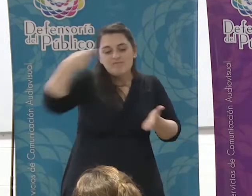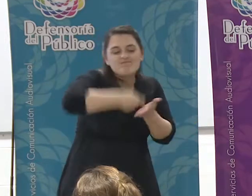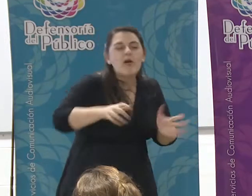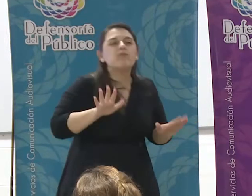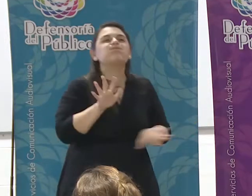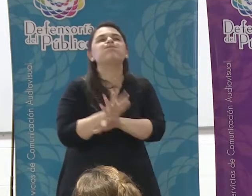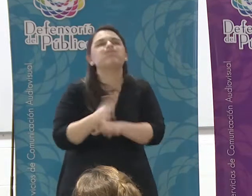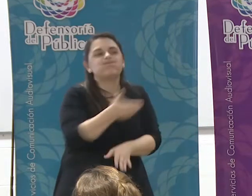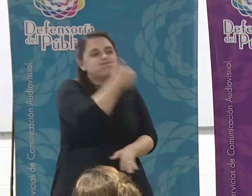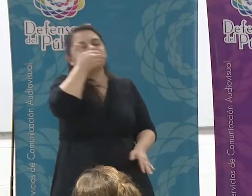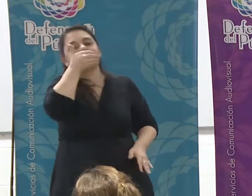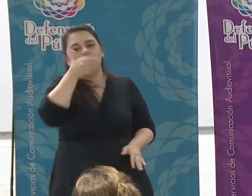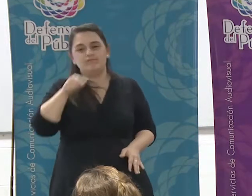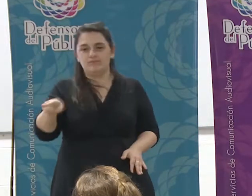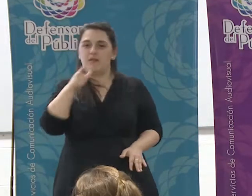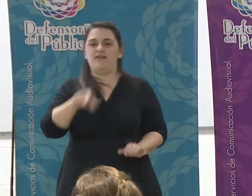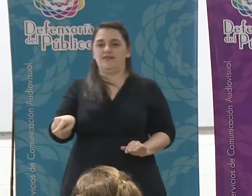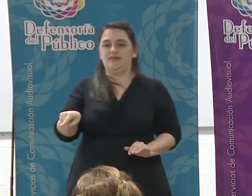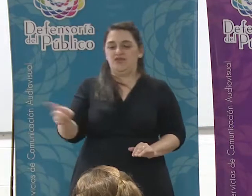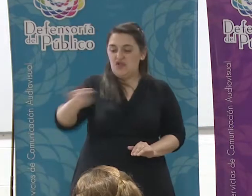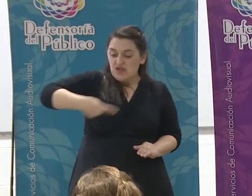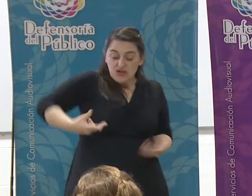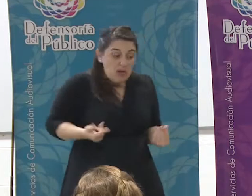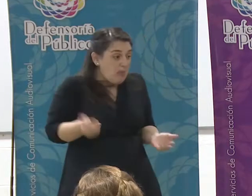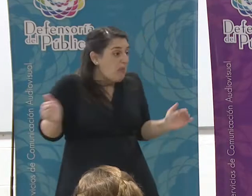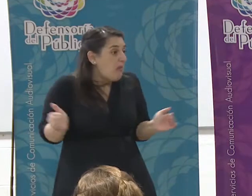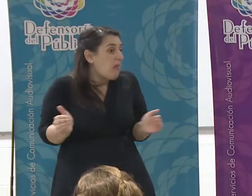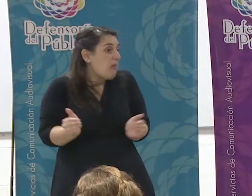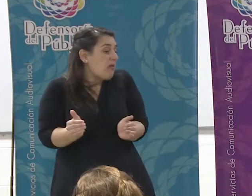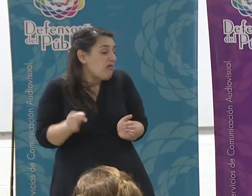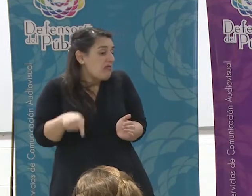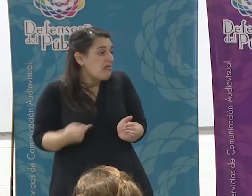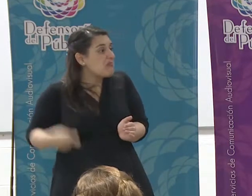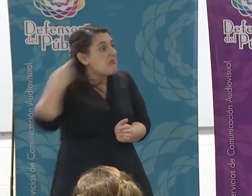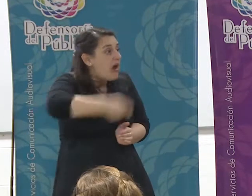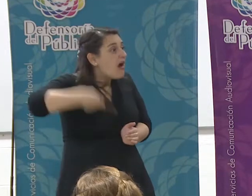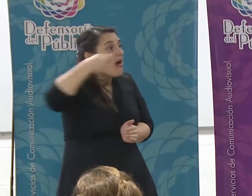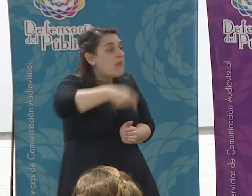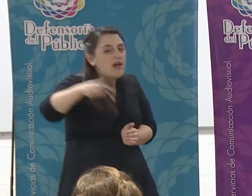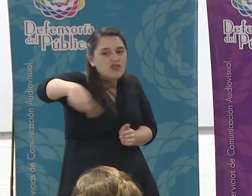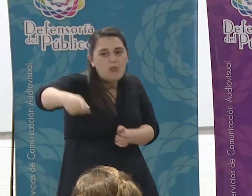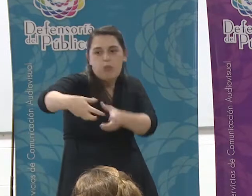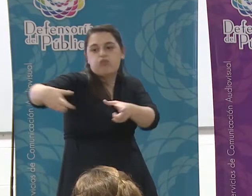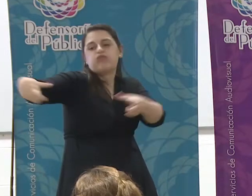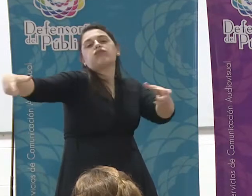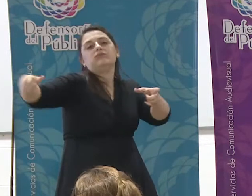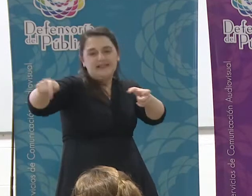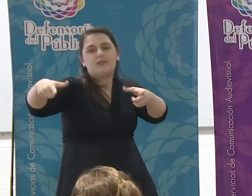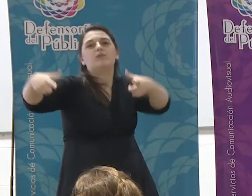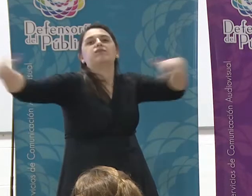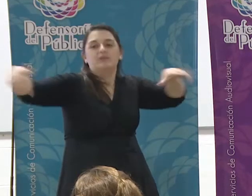¿no? Porque nos saca a nosotros los más chicos y deja únicamente a los monopolios. Así